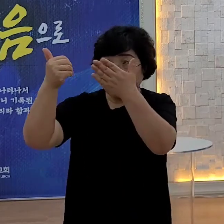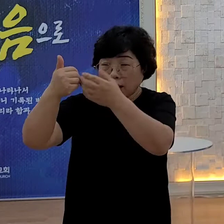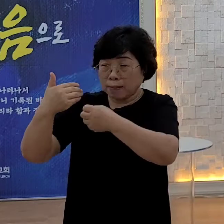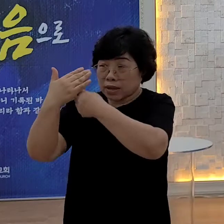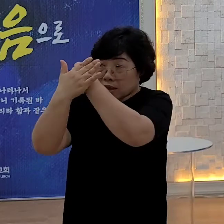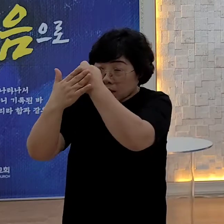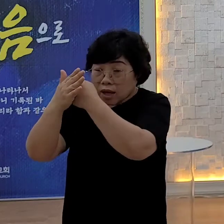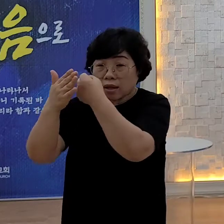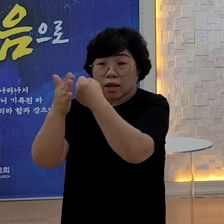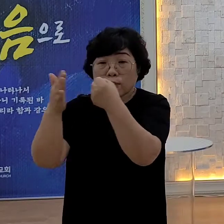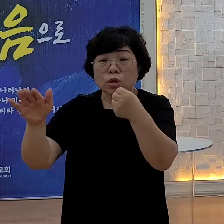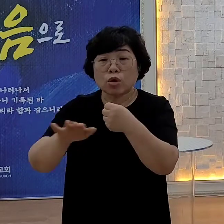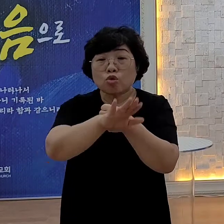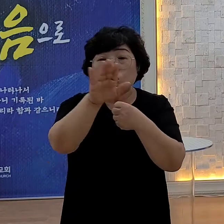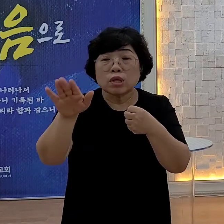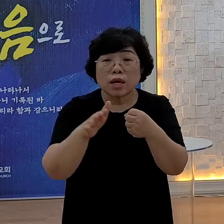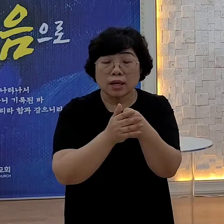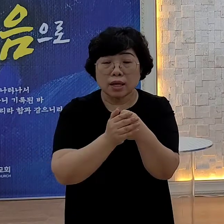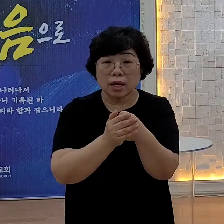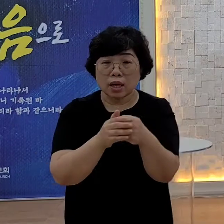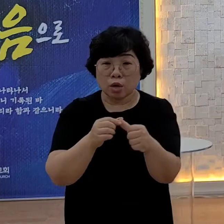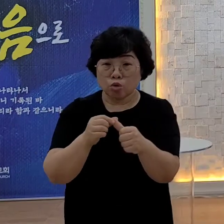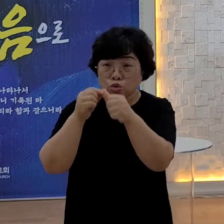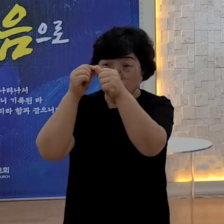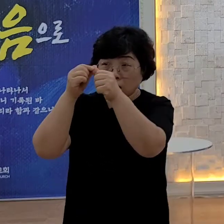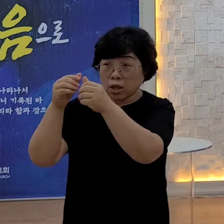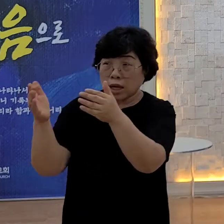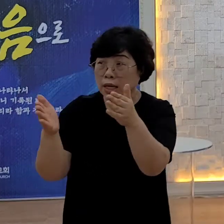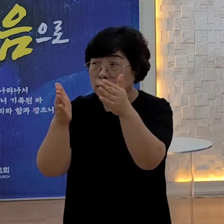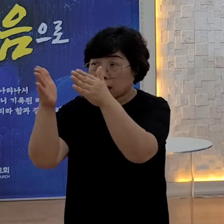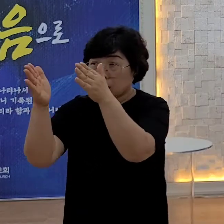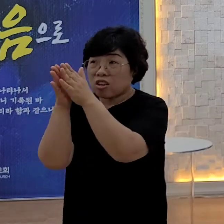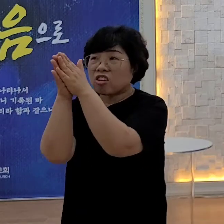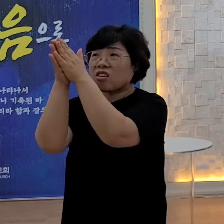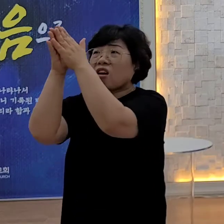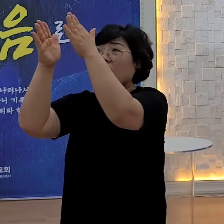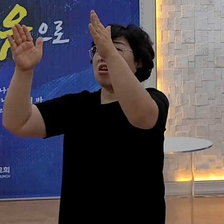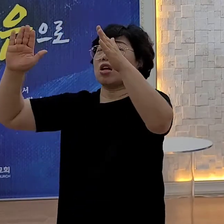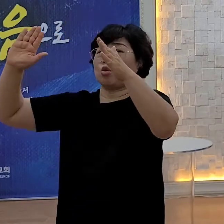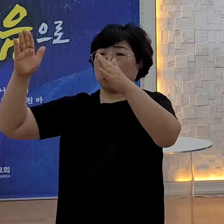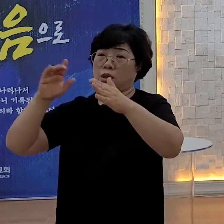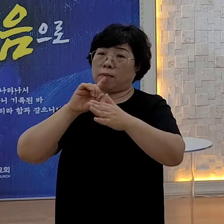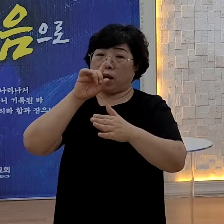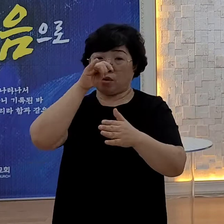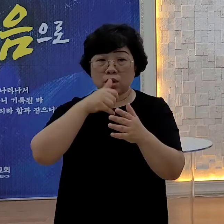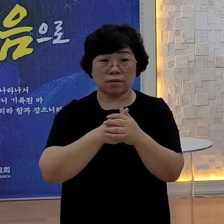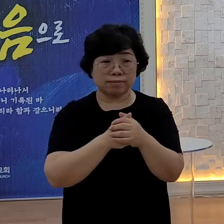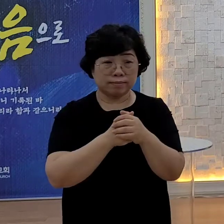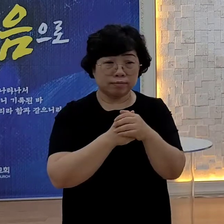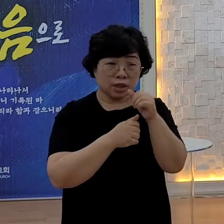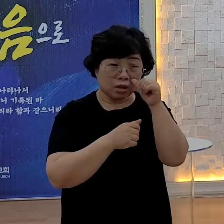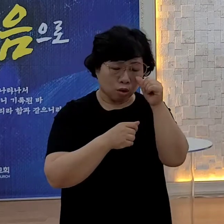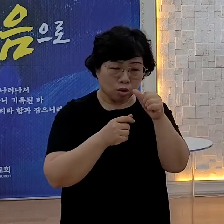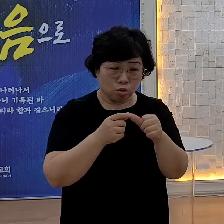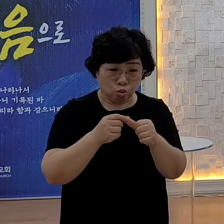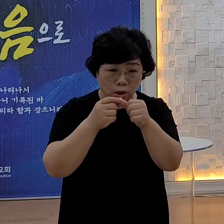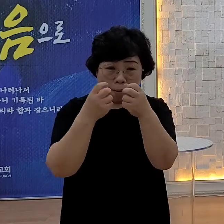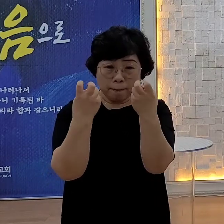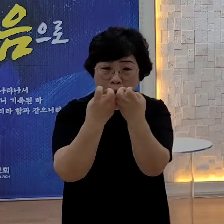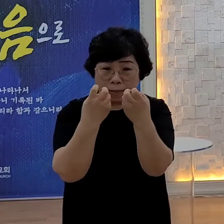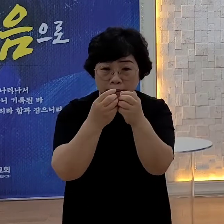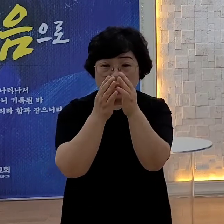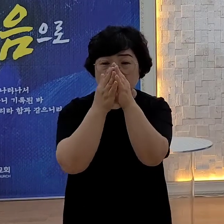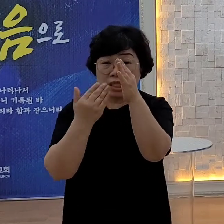은혜로 우리에게 실제로 우리가 구원받는 일이 일어나는 우리 당사자가 되었다. 이거를